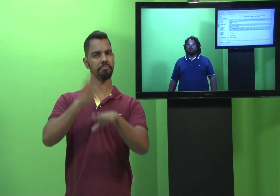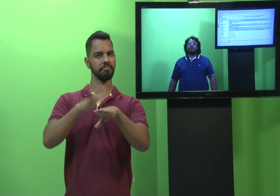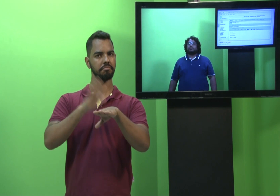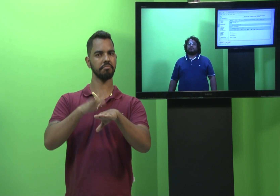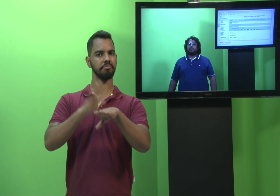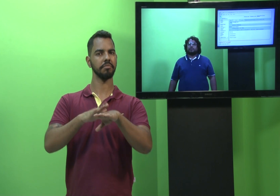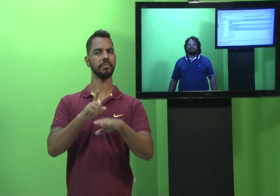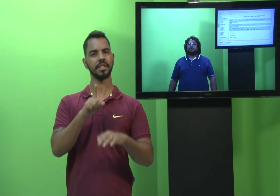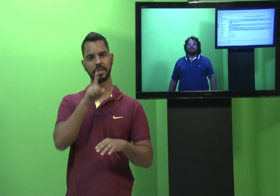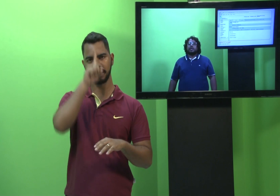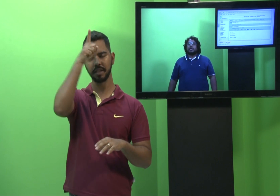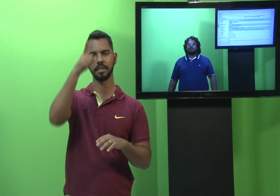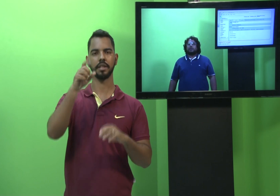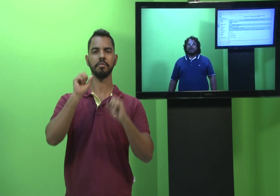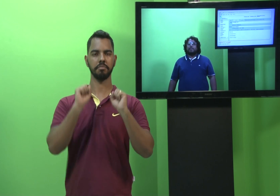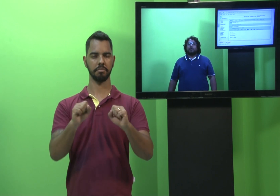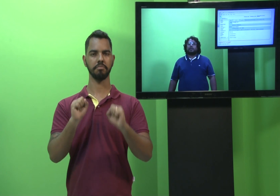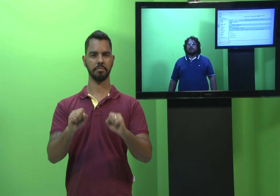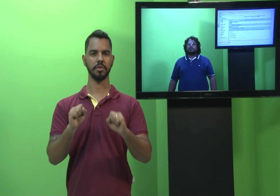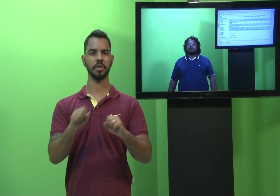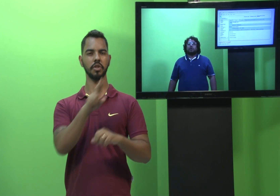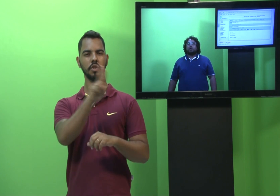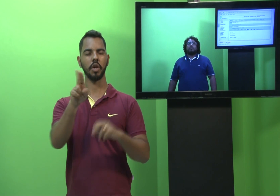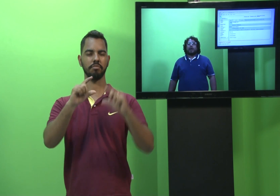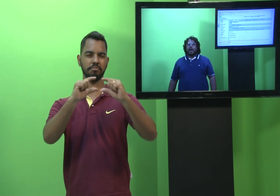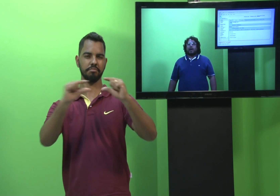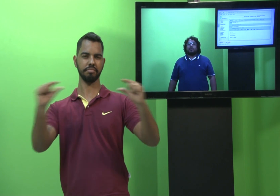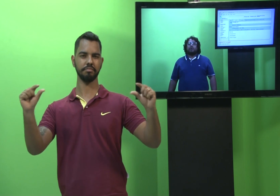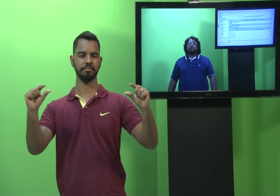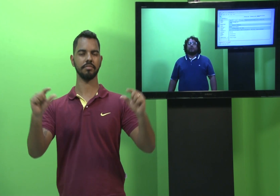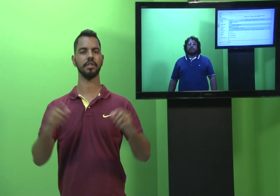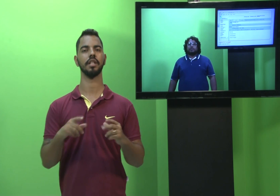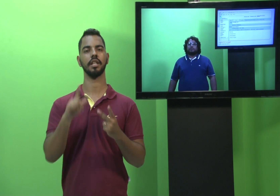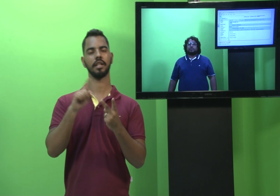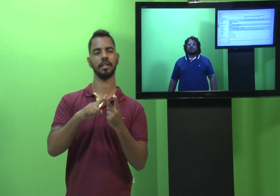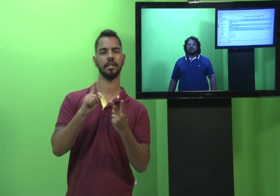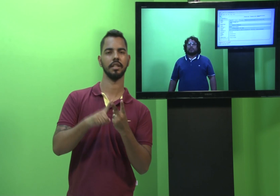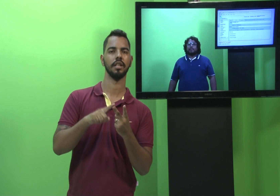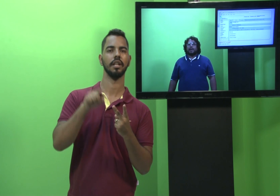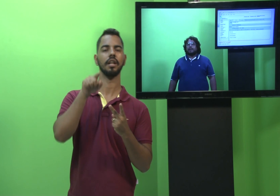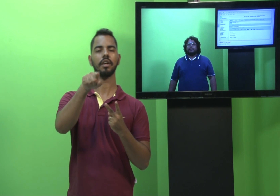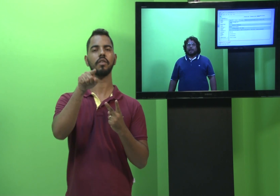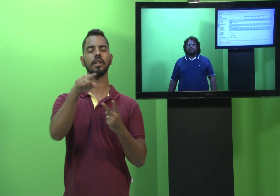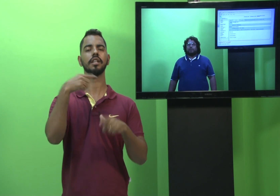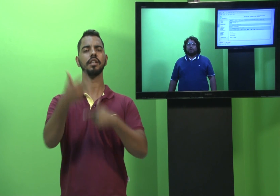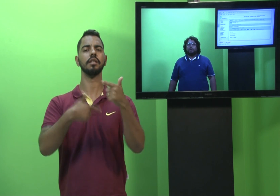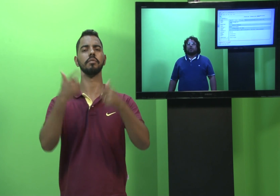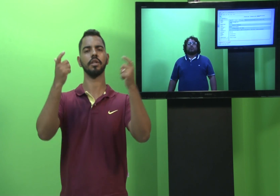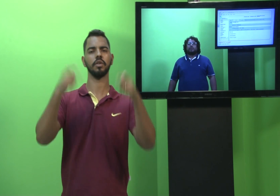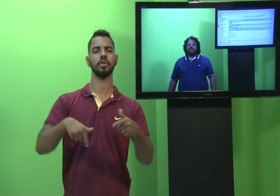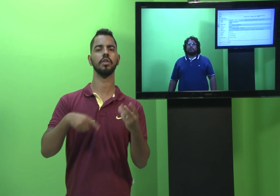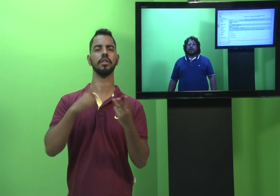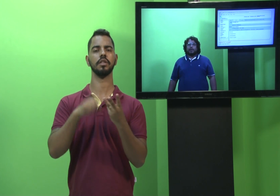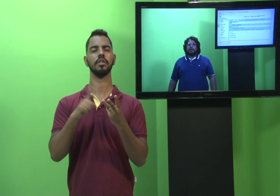e outras informações que julgar importantes, como cargo, nome da instituição que trabalha e telefone. Cuidado para